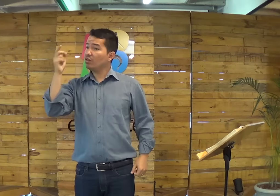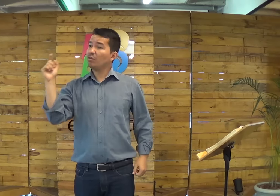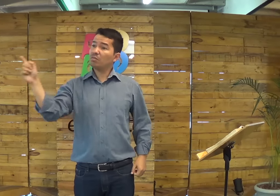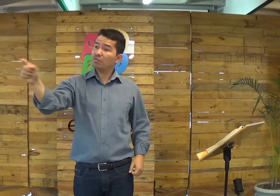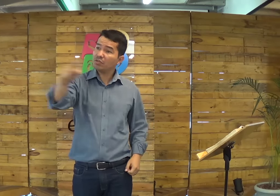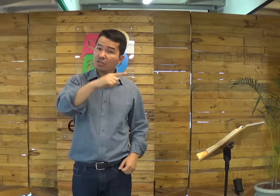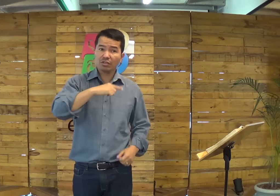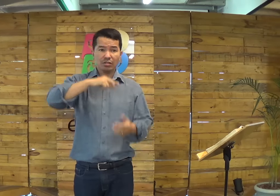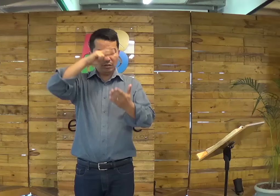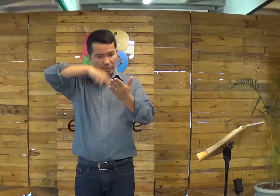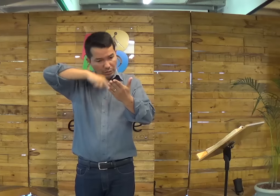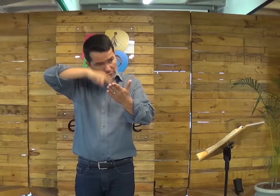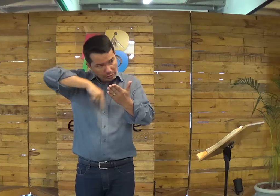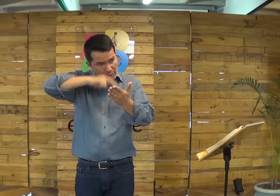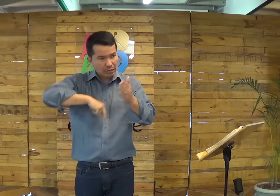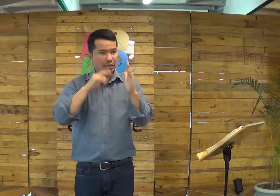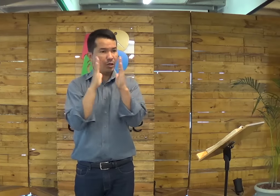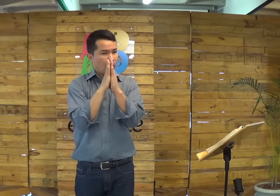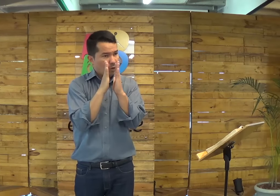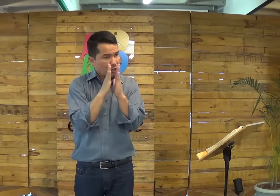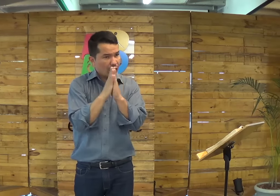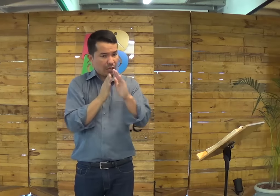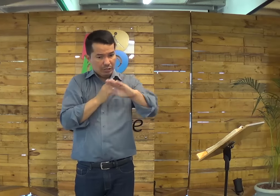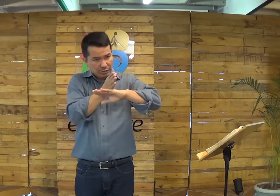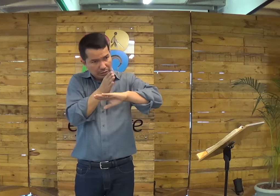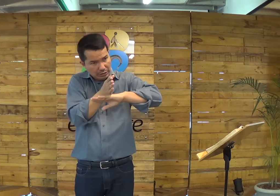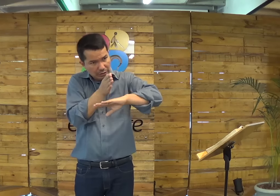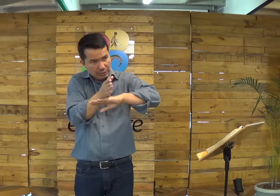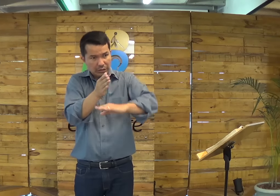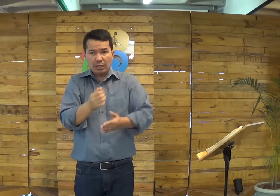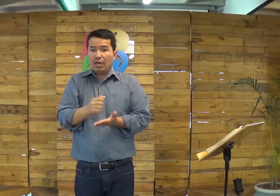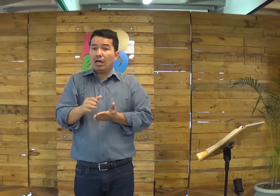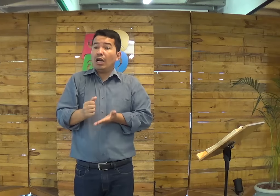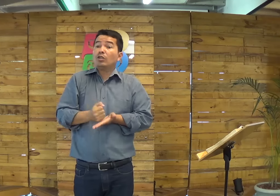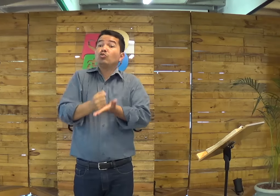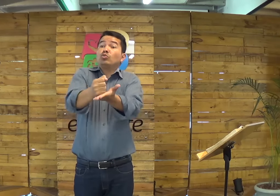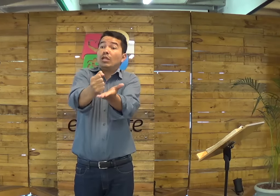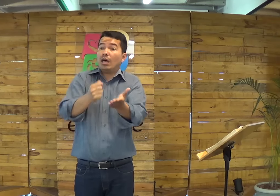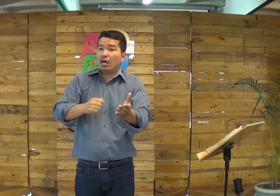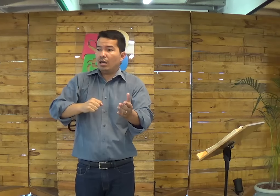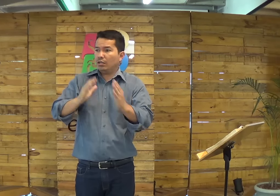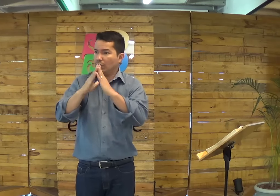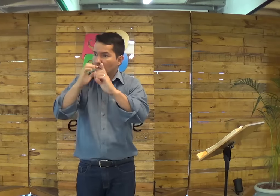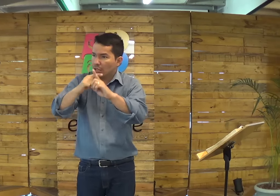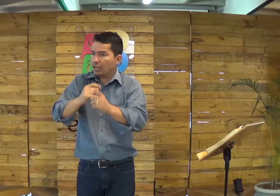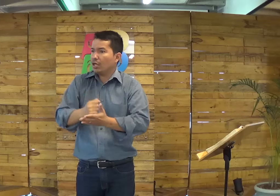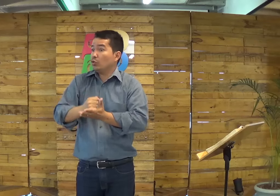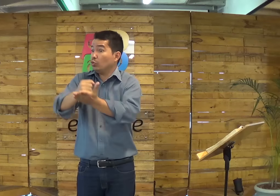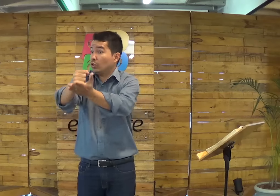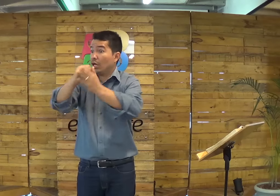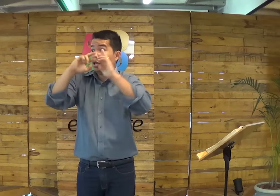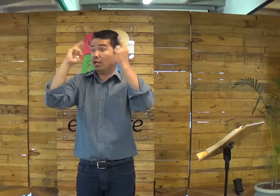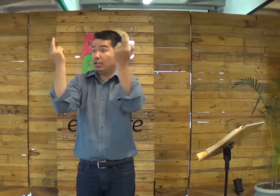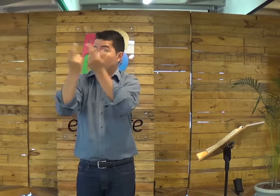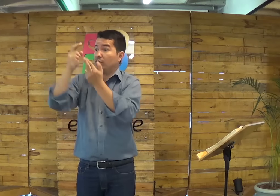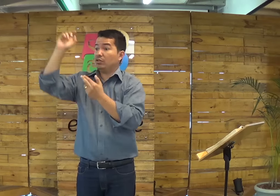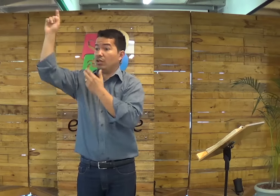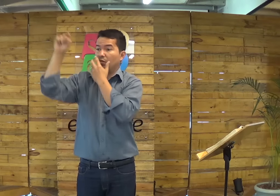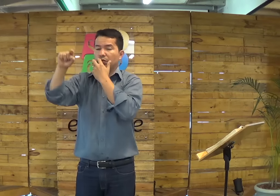nervoso Deus falou para você que você tem que ler a Bíblia que você tem que orar que você tem que ajudar na igreja né